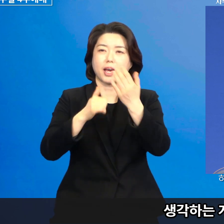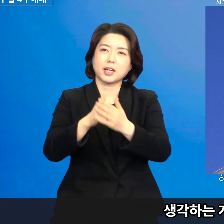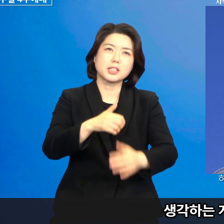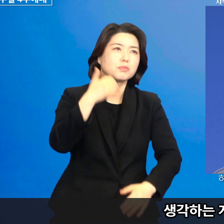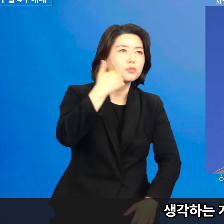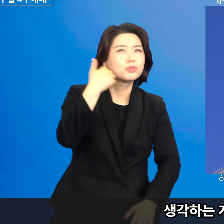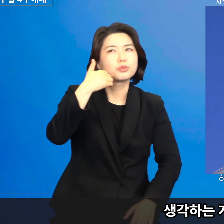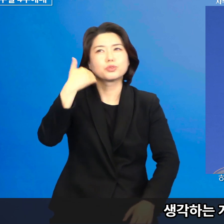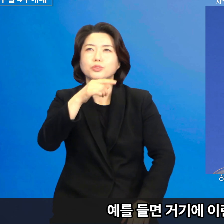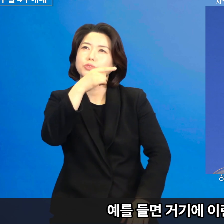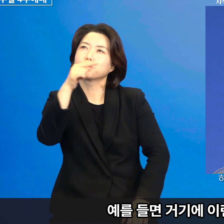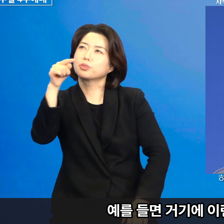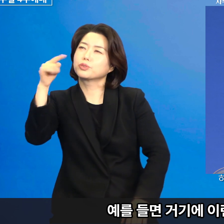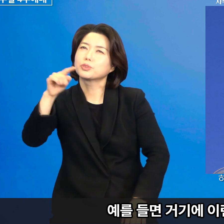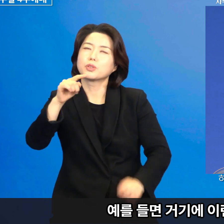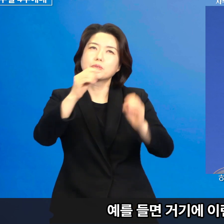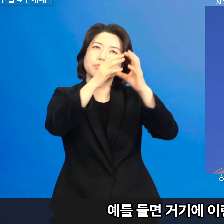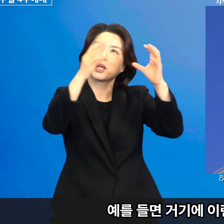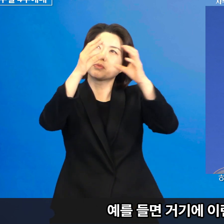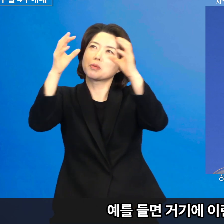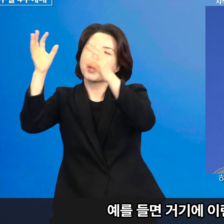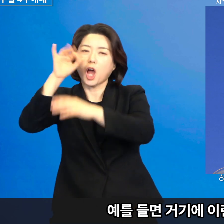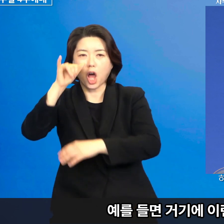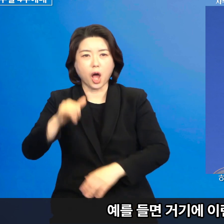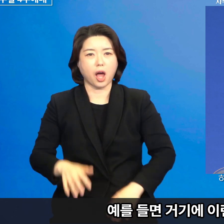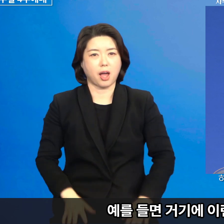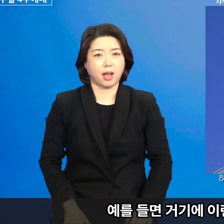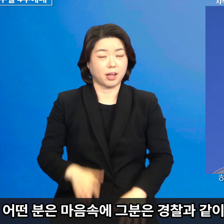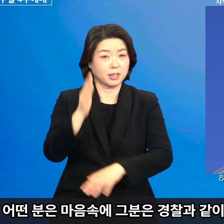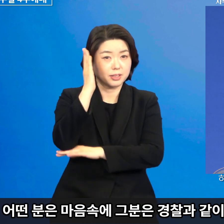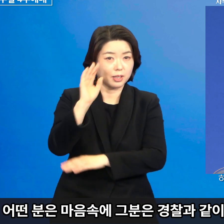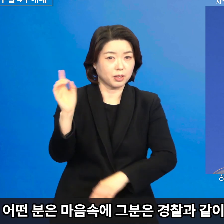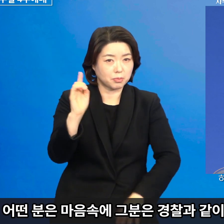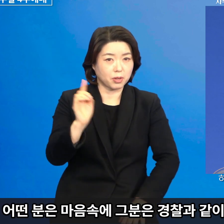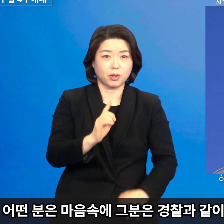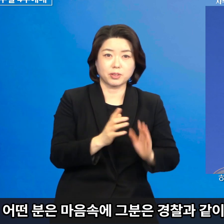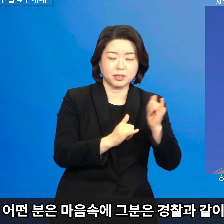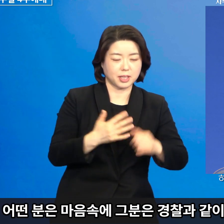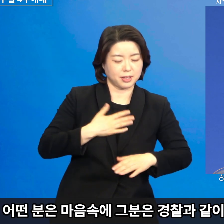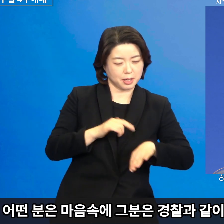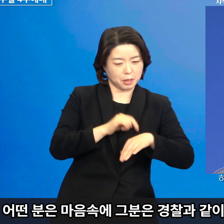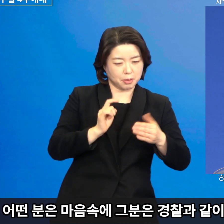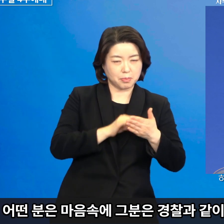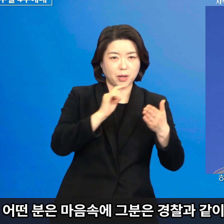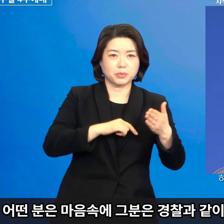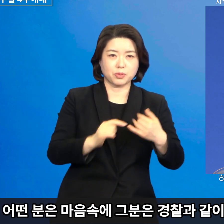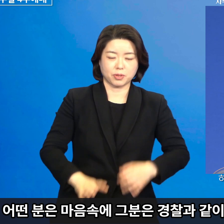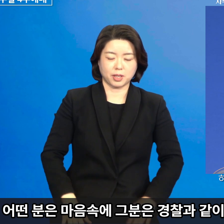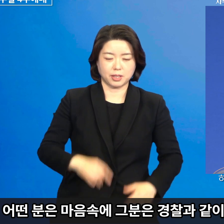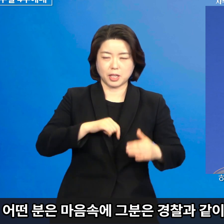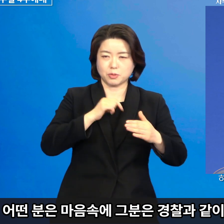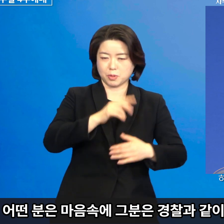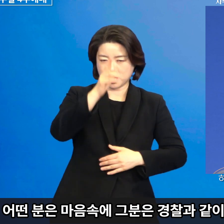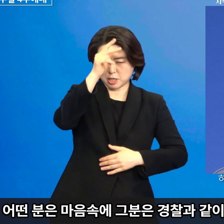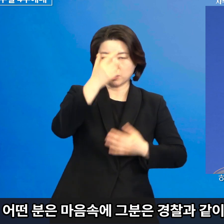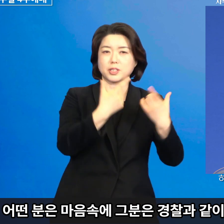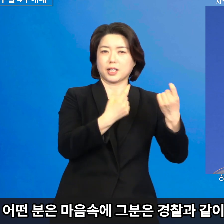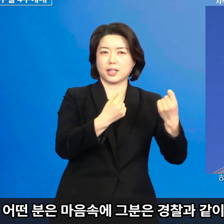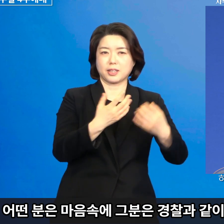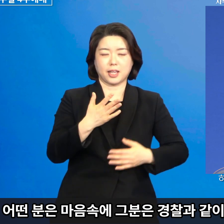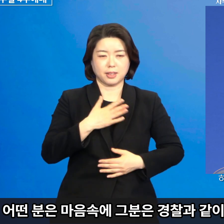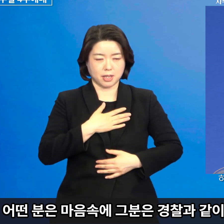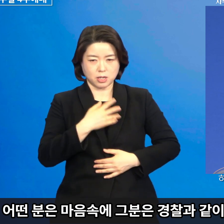분이야라고 생각하는 게 있어요. 예를 들면 거기에 이런 얘기가 나옵니다. 어떤 분은 마음속에 그분은 경찰과 같이 나를 마치